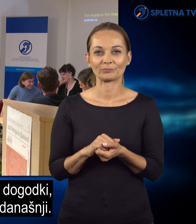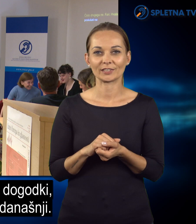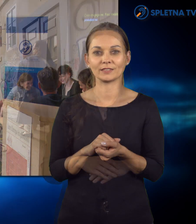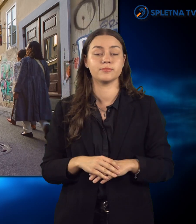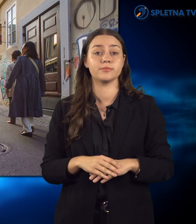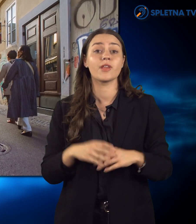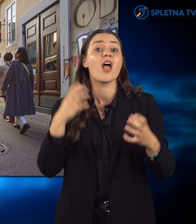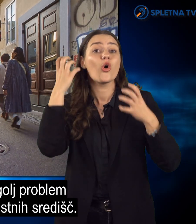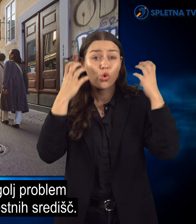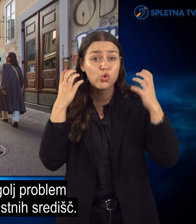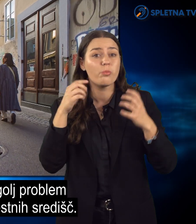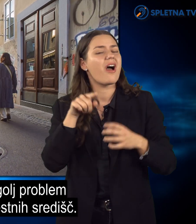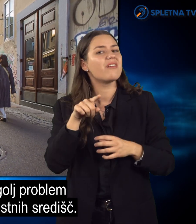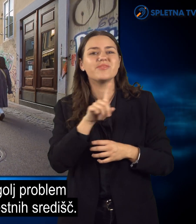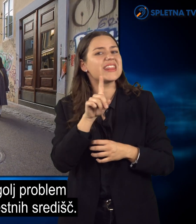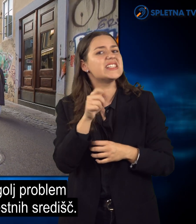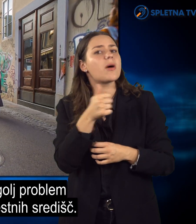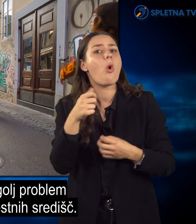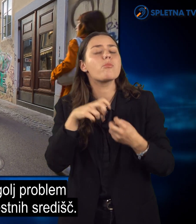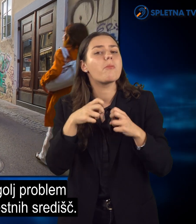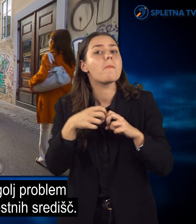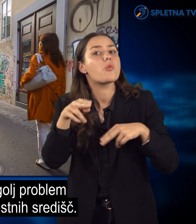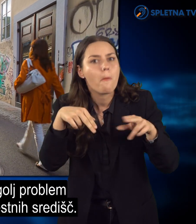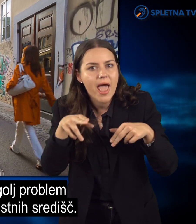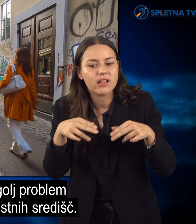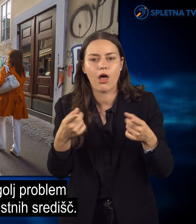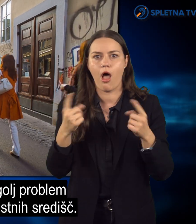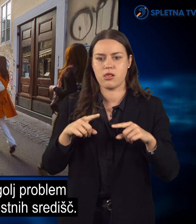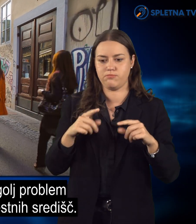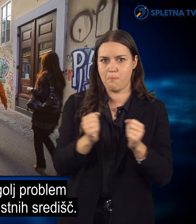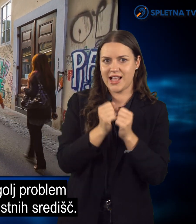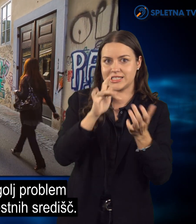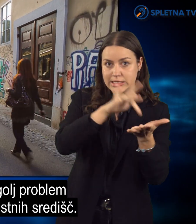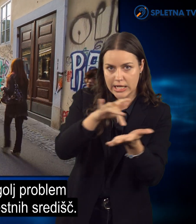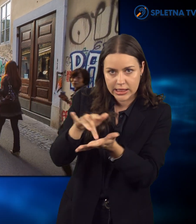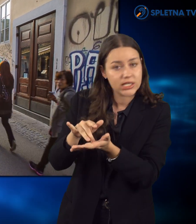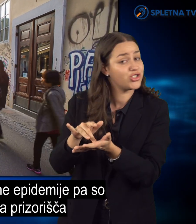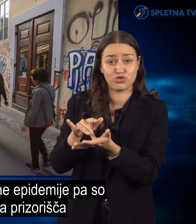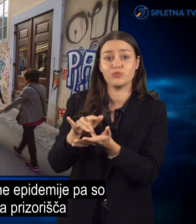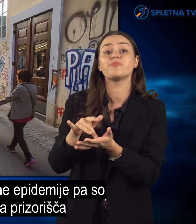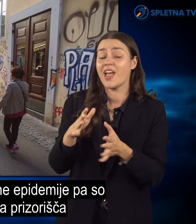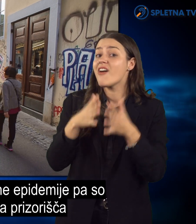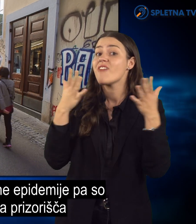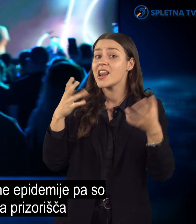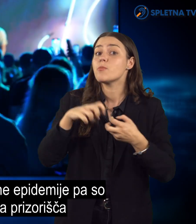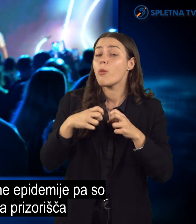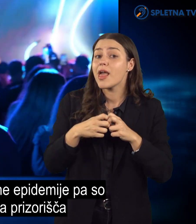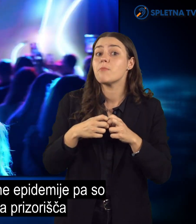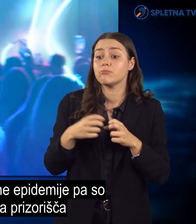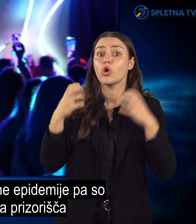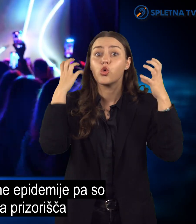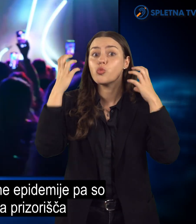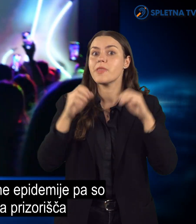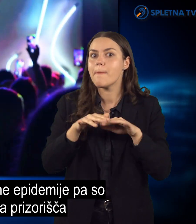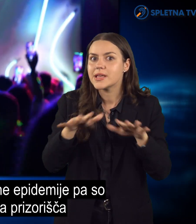današnji. Hrup pa ni zgolj problem prometa ali mestnih središč. Velik problem hrupne